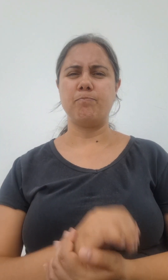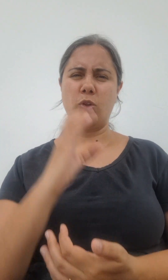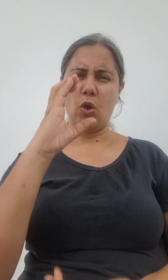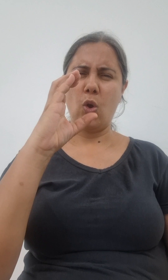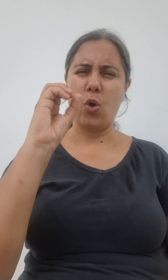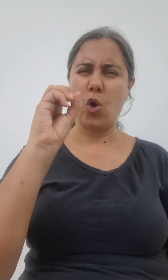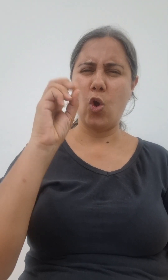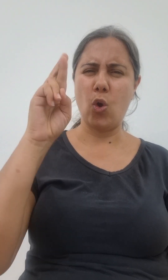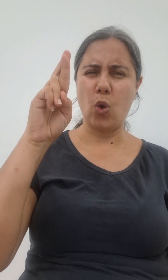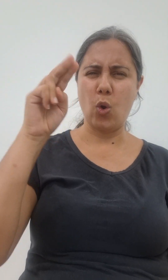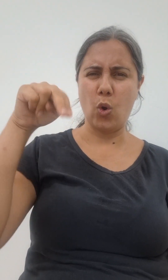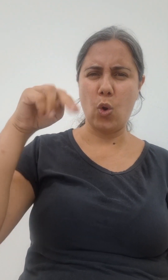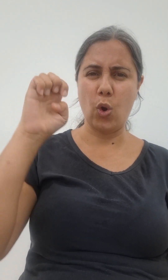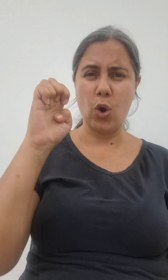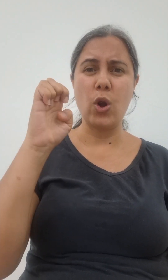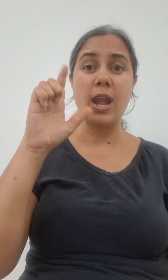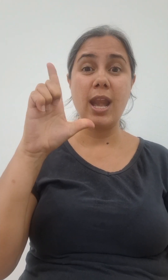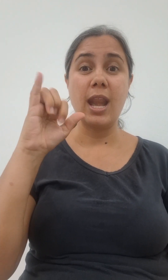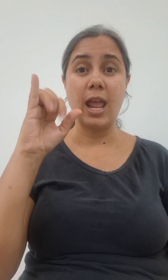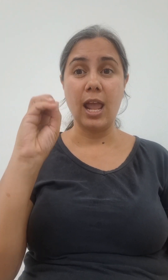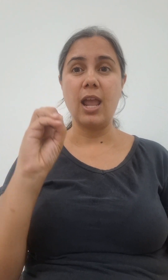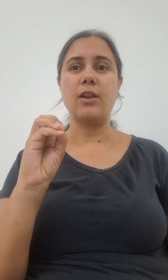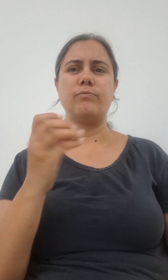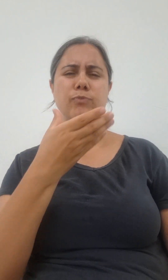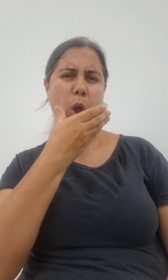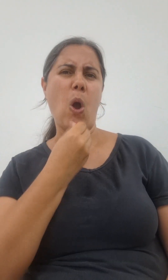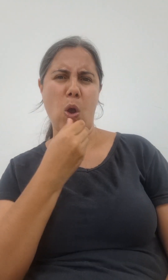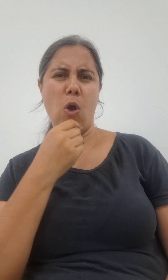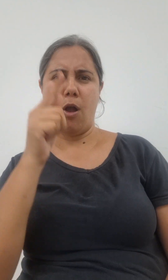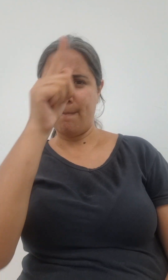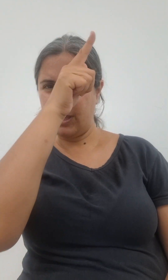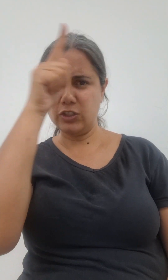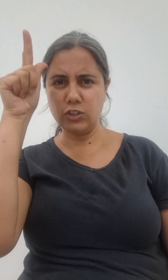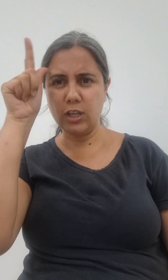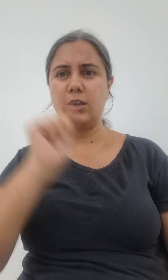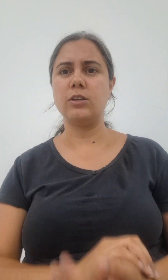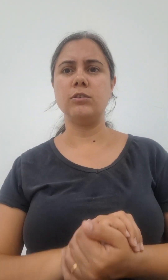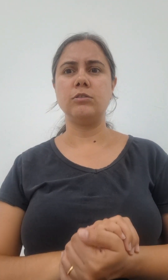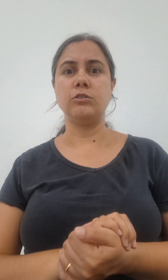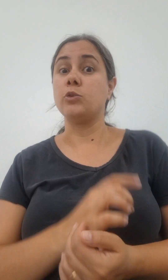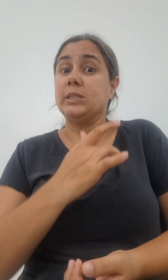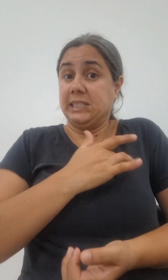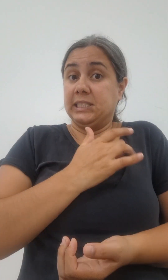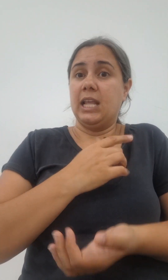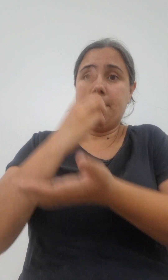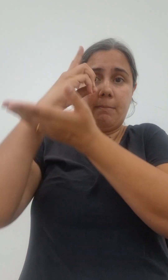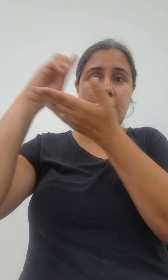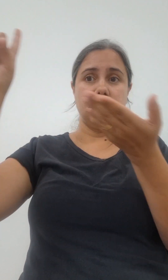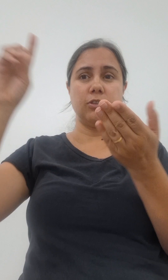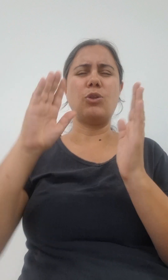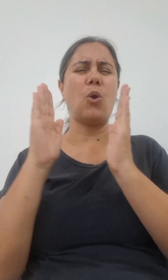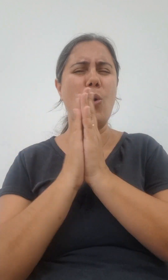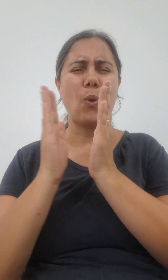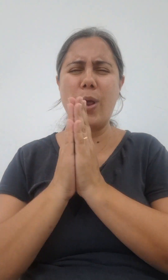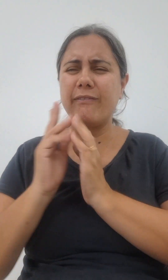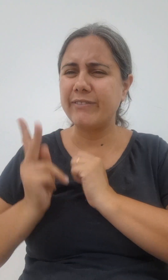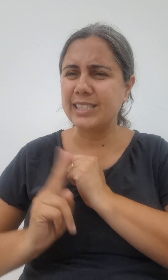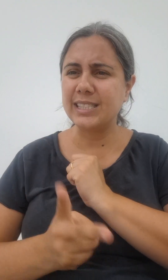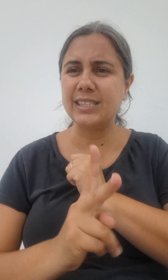Também, outro exemplo é a história de Cornélio, um homem gentil que temia a